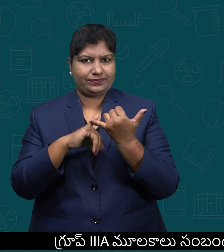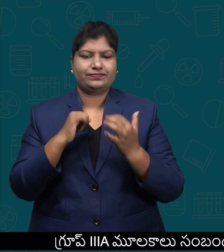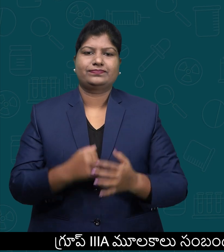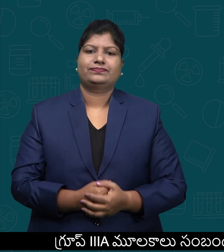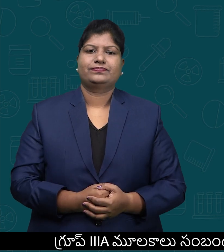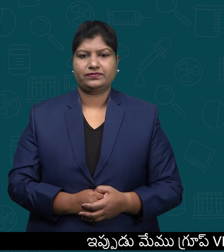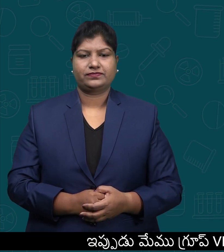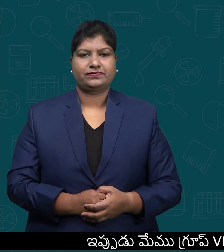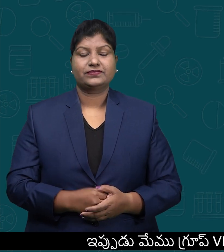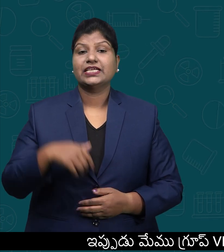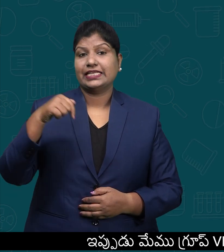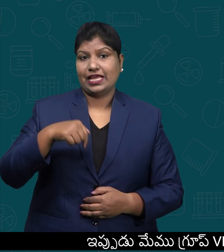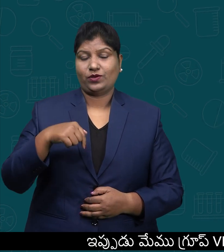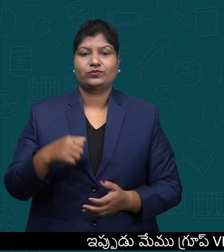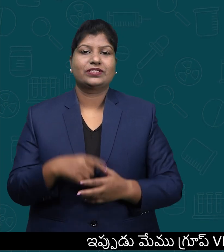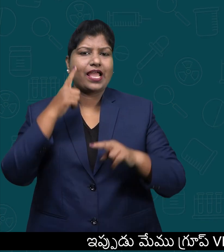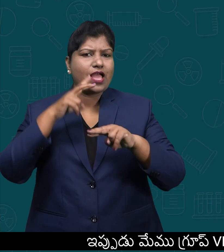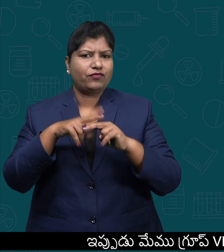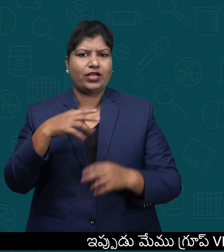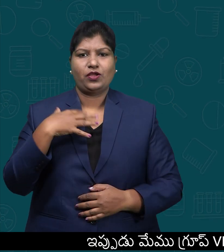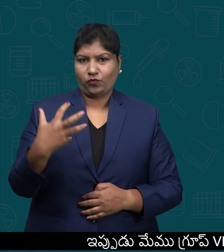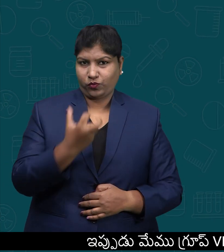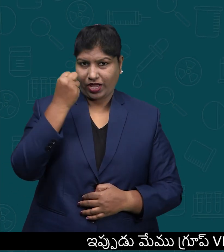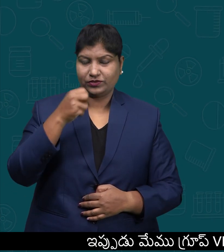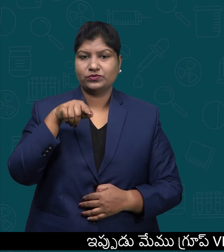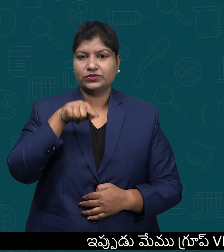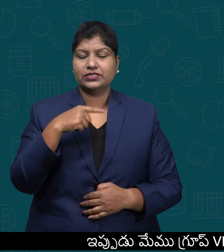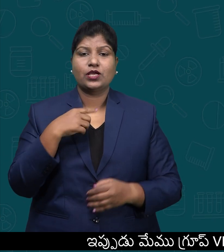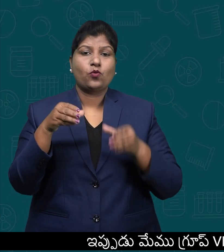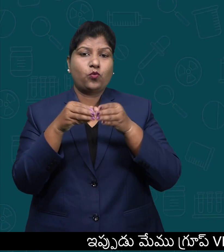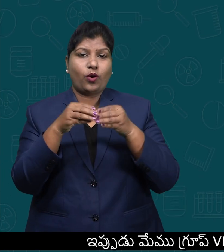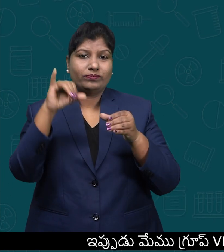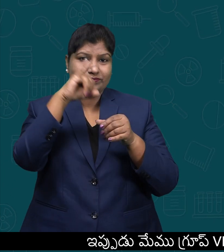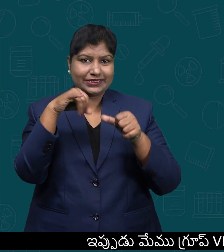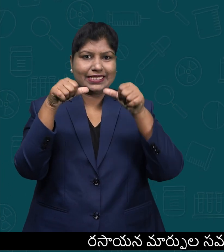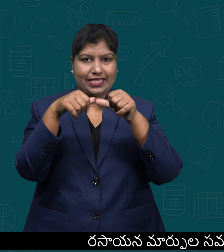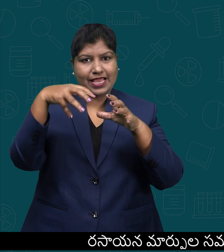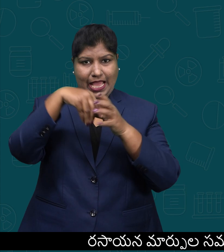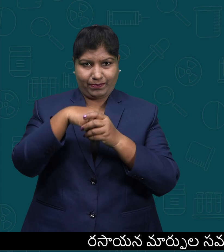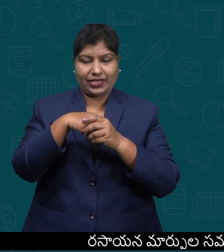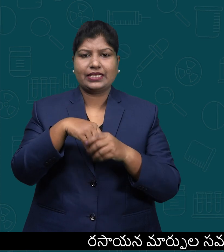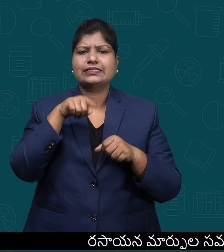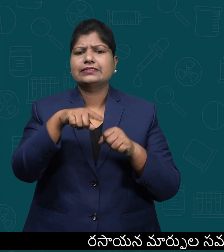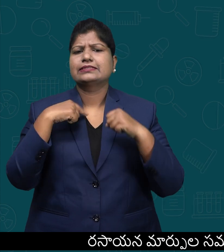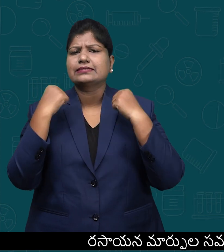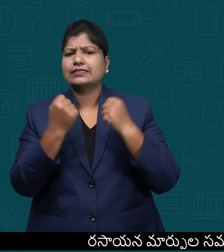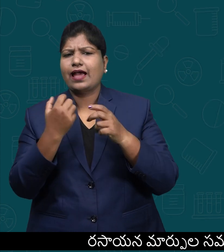ఇప్పుడు మనం గ్రూప్ 6A మూలకాల కోసం కనుగొన్నట్లయితే రసాయన మార్పుల సమయంలో అవి